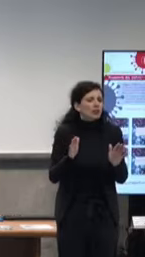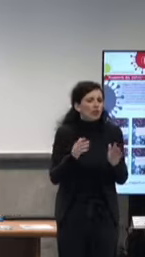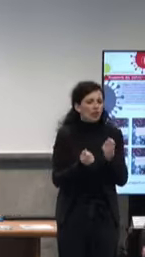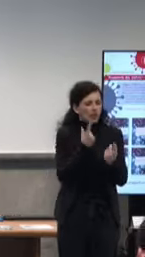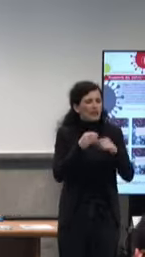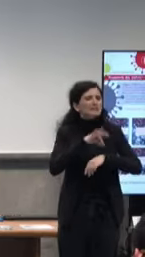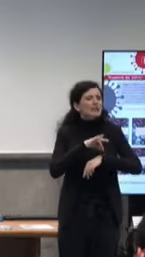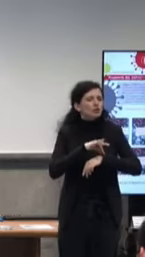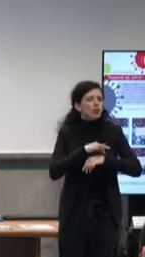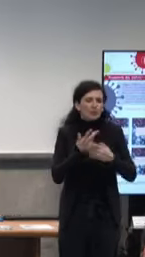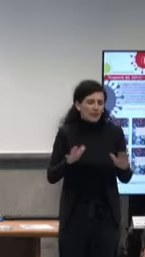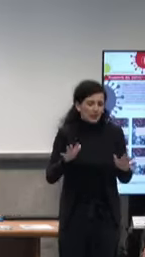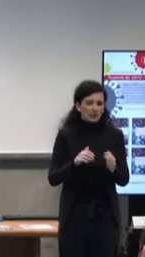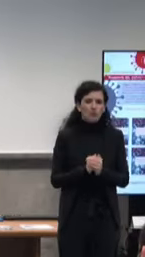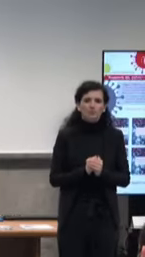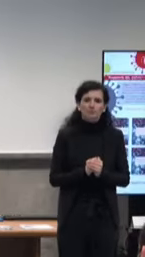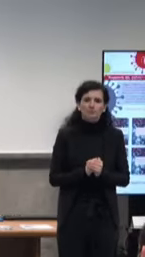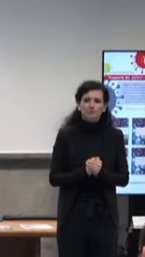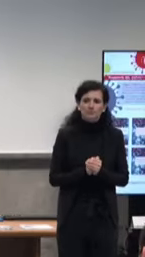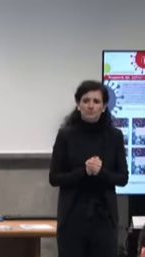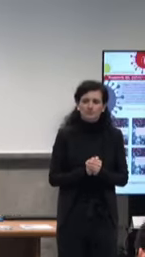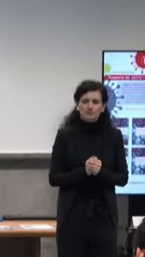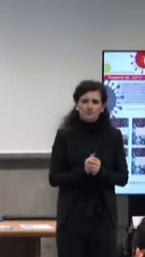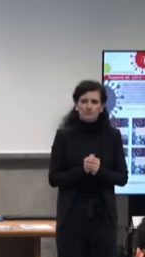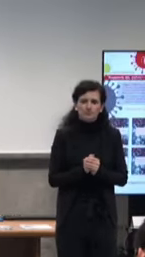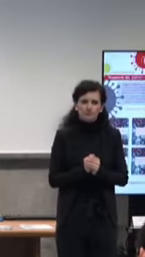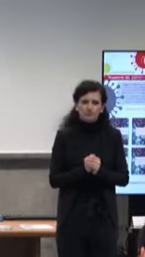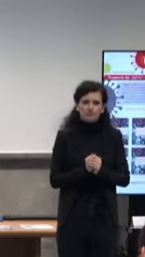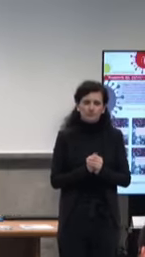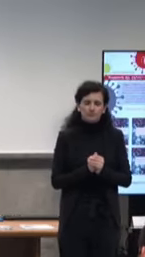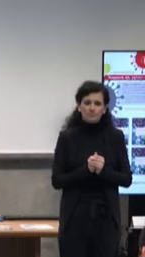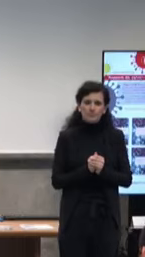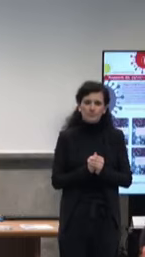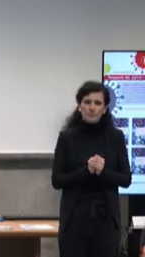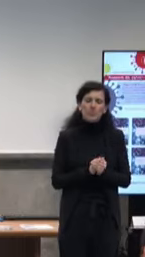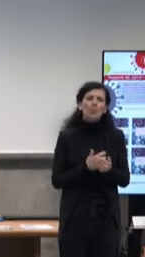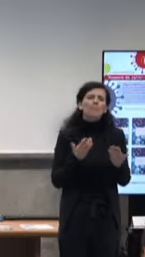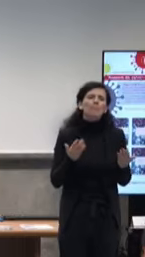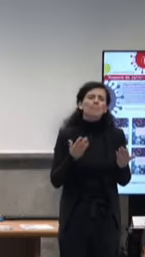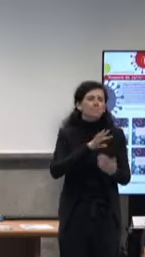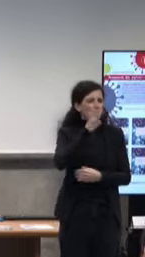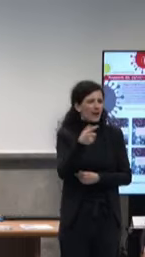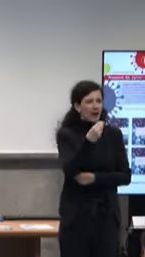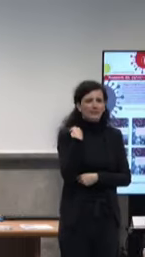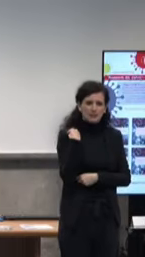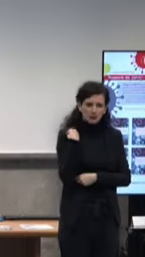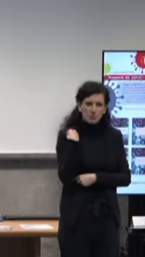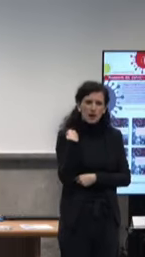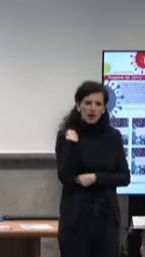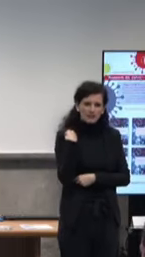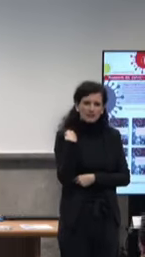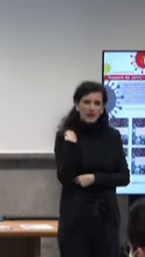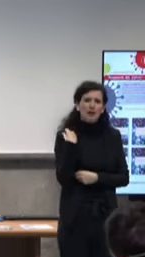l'altro tema sono le proiezioni e fa parte un po forse l'ho detto prima in maniera se volete più